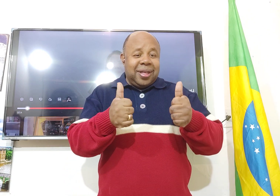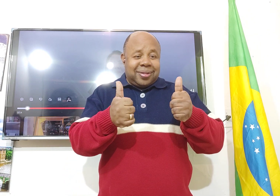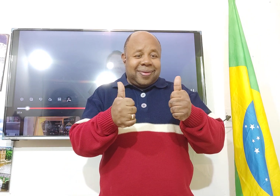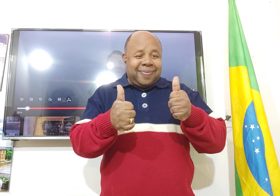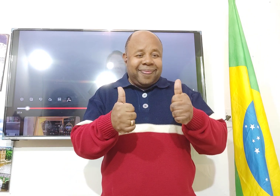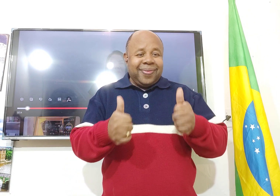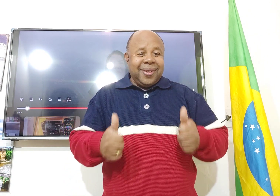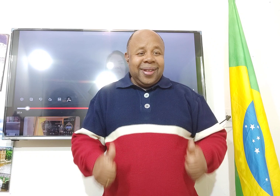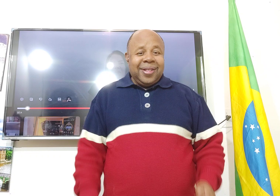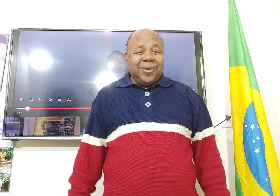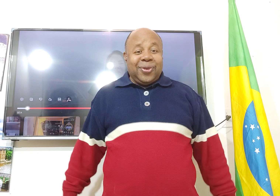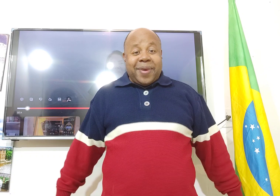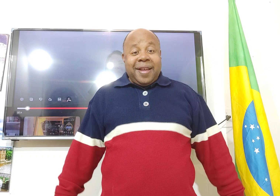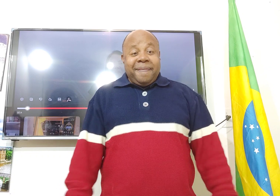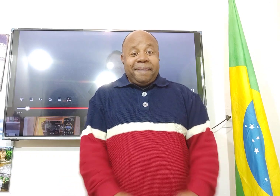Isso. Tudo bem?